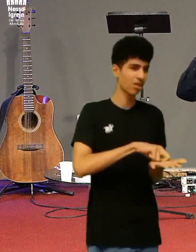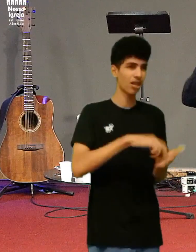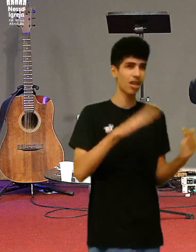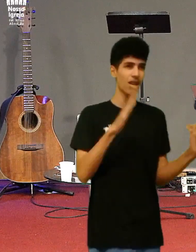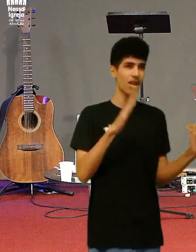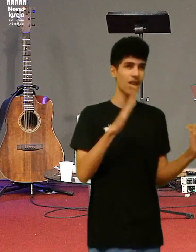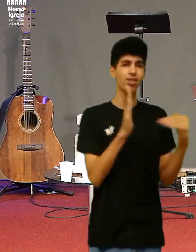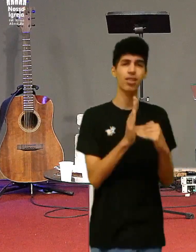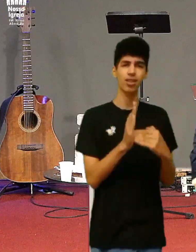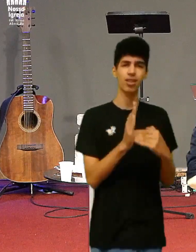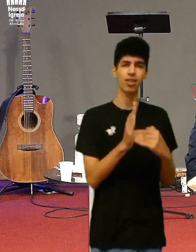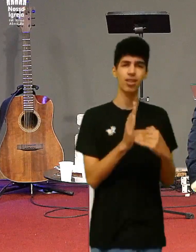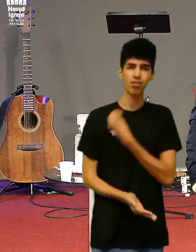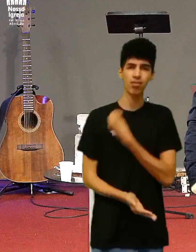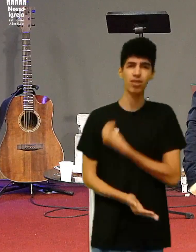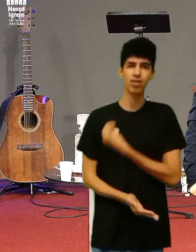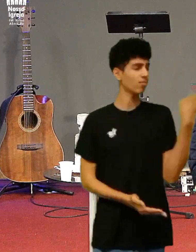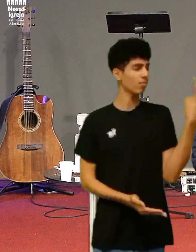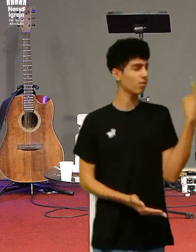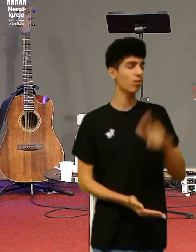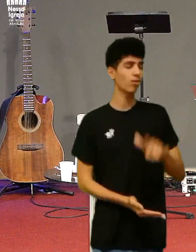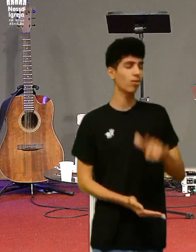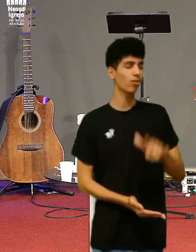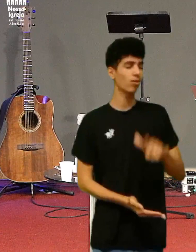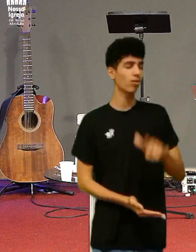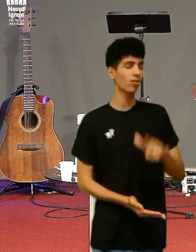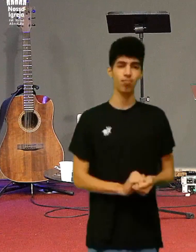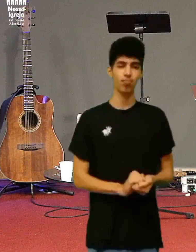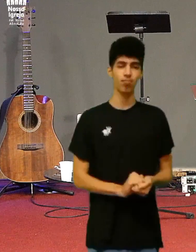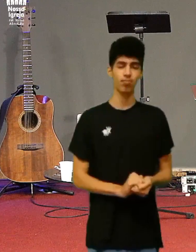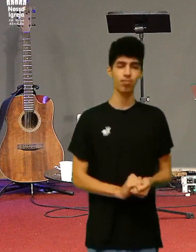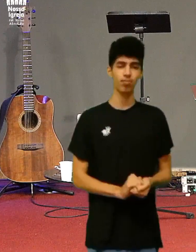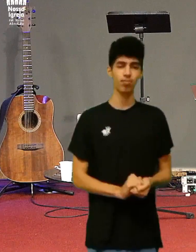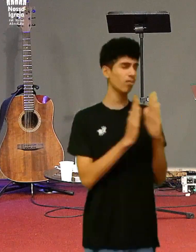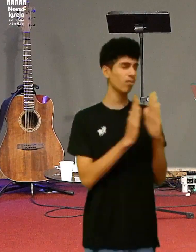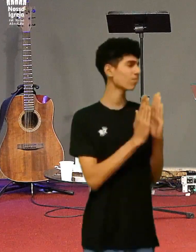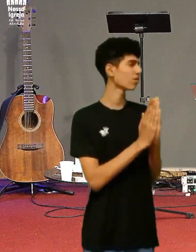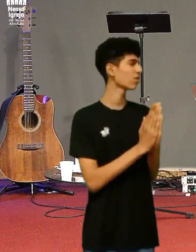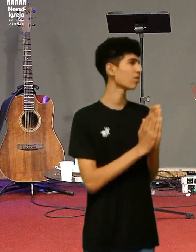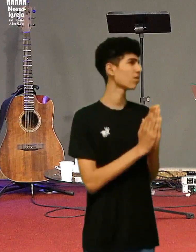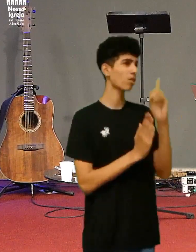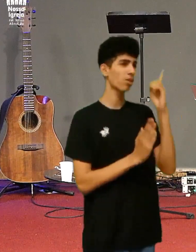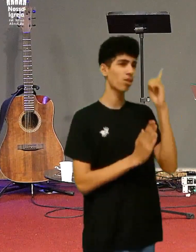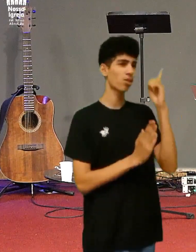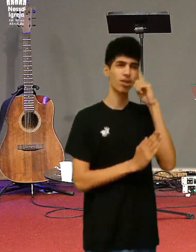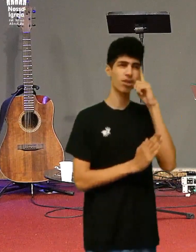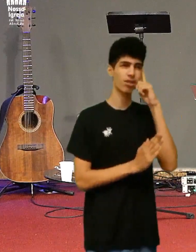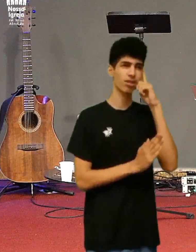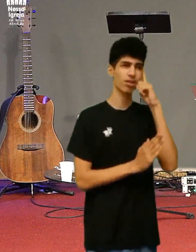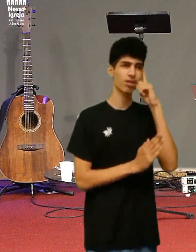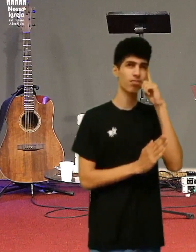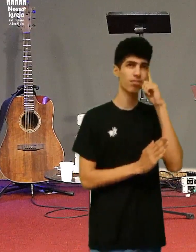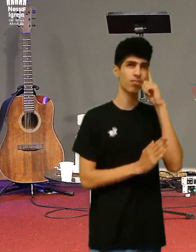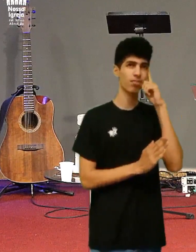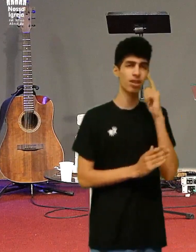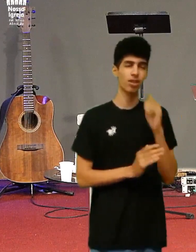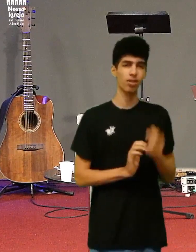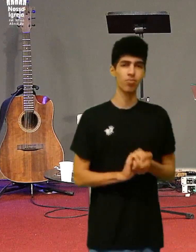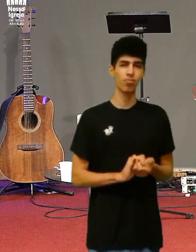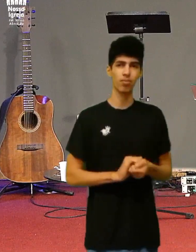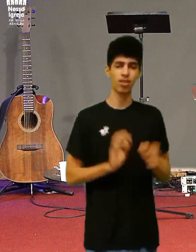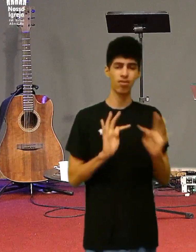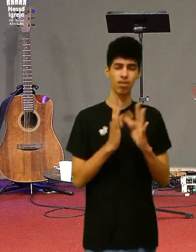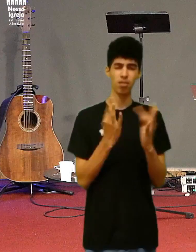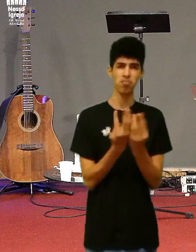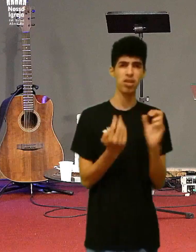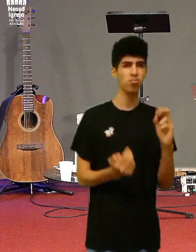ao corpo. Levante as suas mãos e comece a pensar nas pessoas que estão mortas espiritualmente. Tem